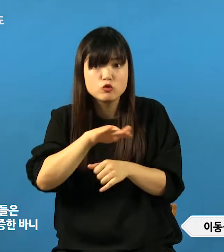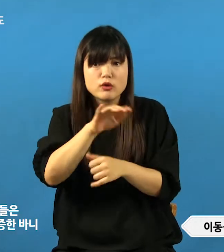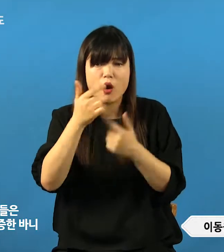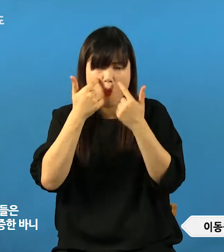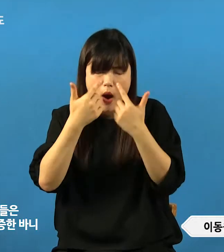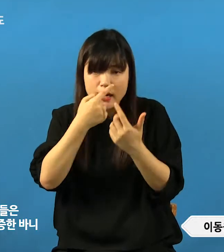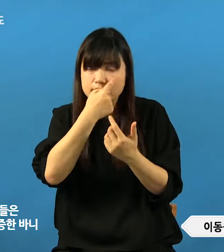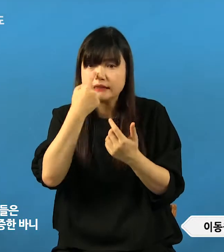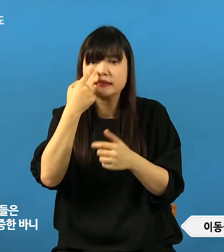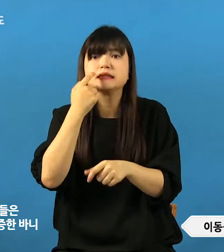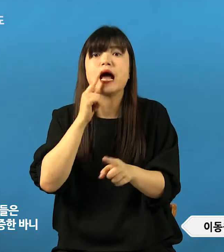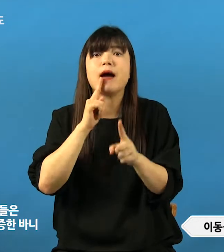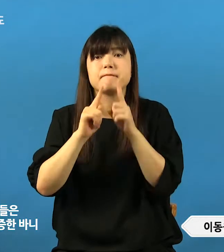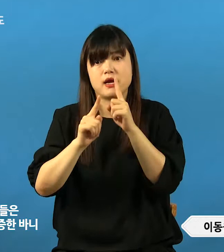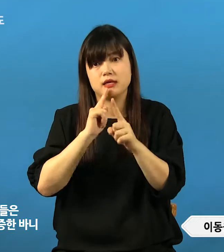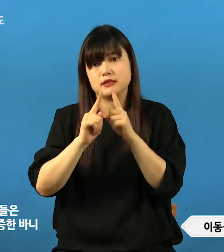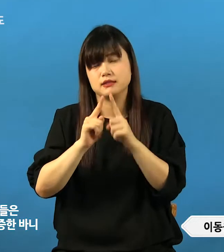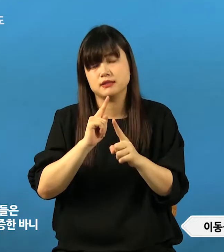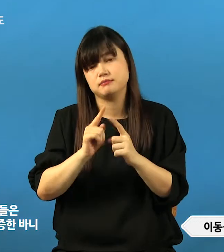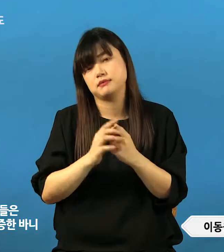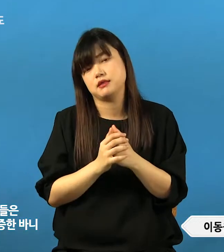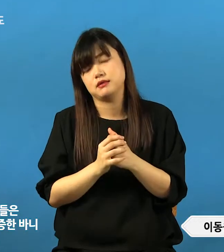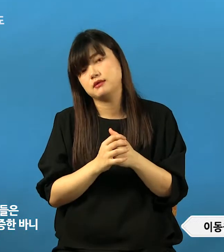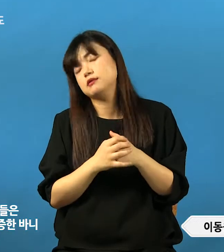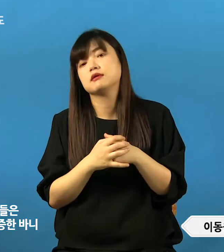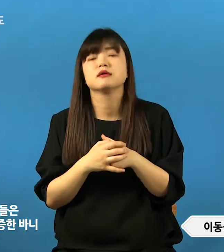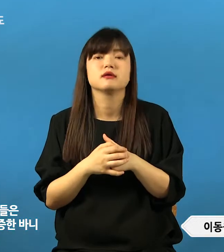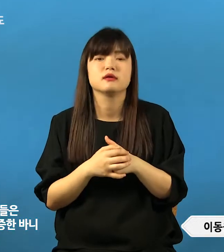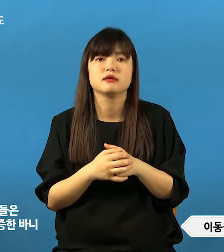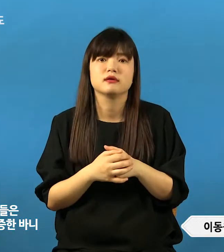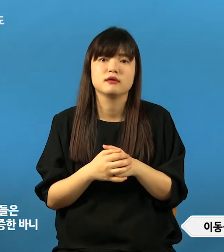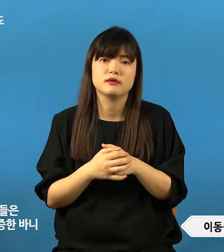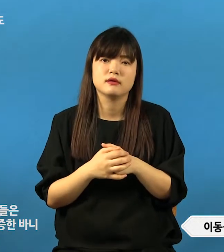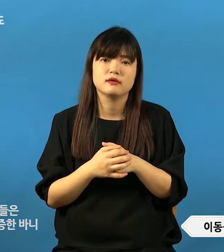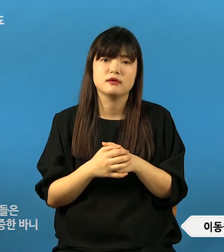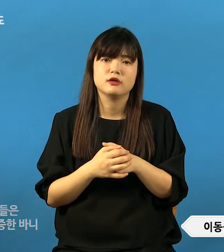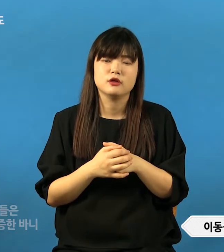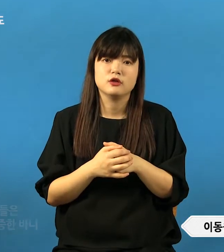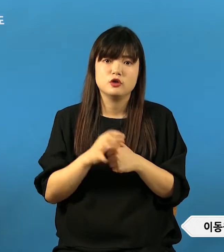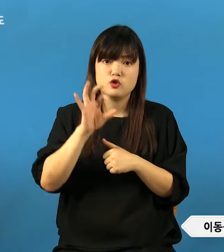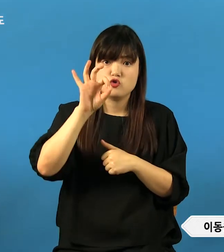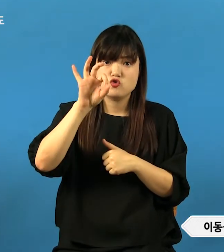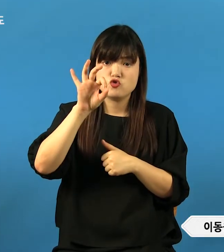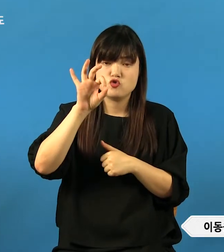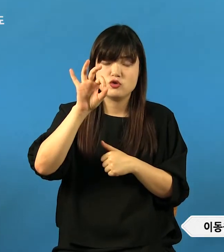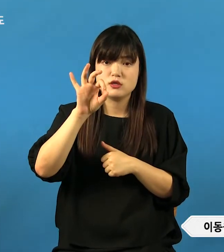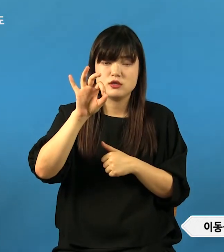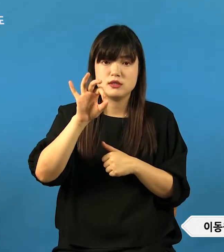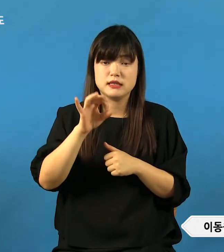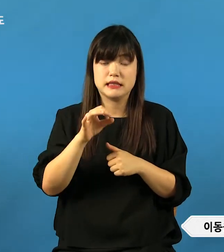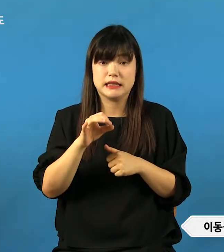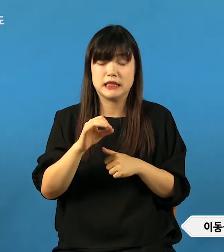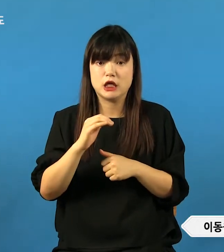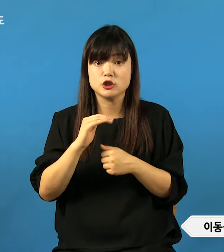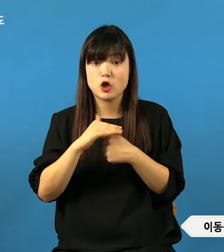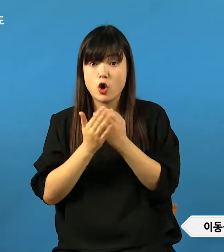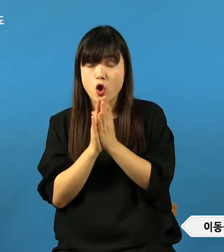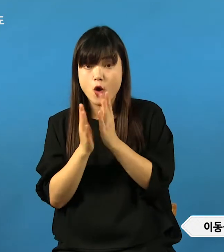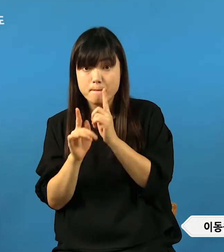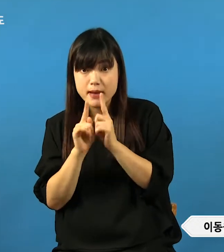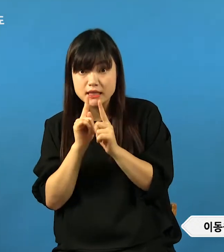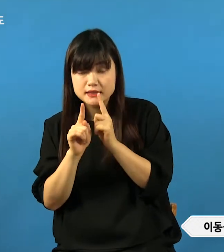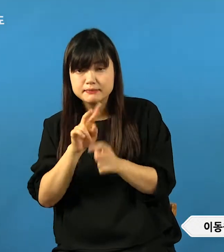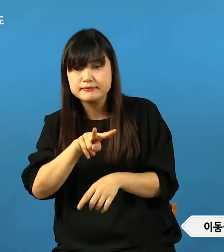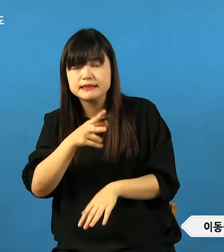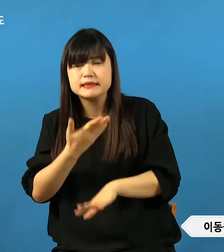우리에게 확증한 바니. 자, 이 구절을 유진 피터슨의 메시지 성경,